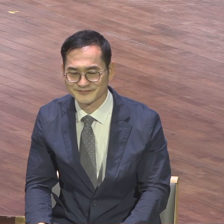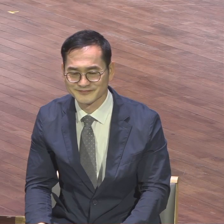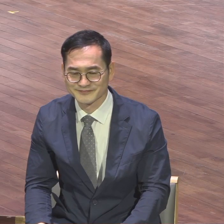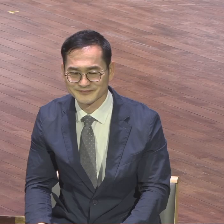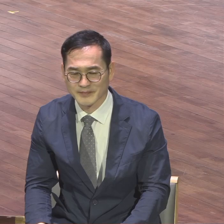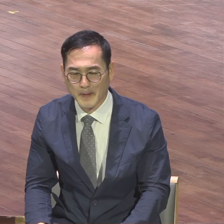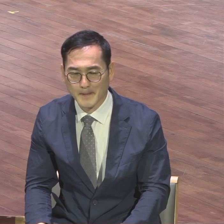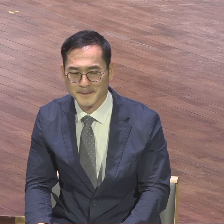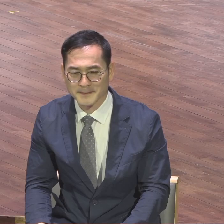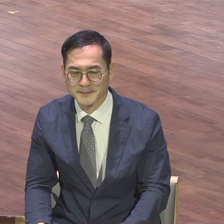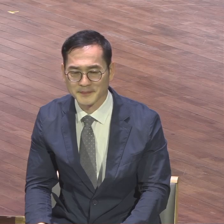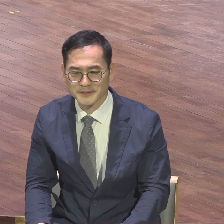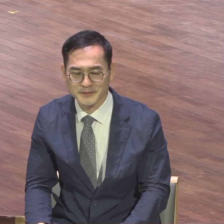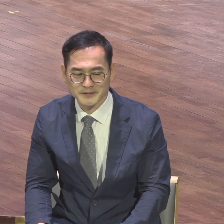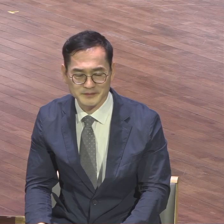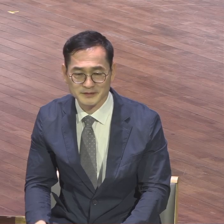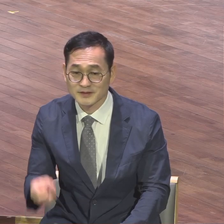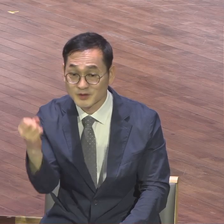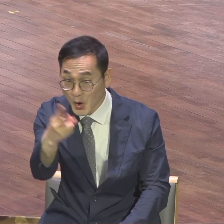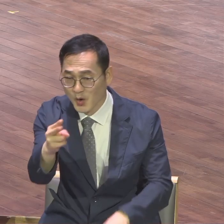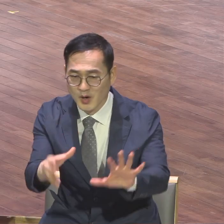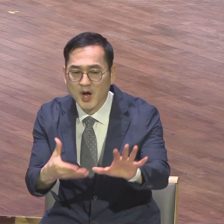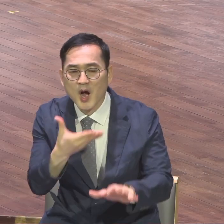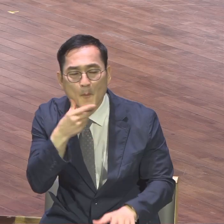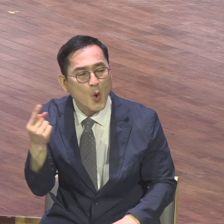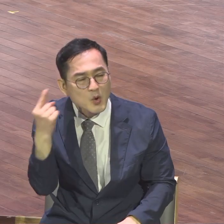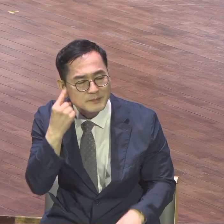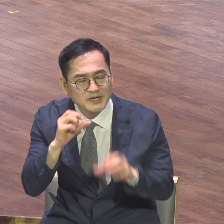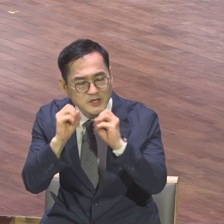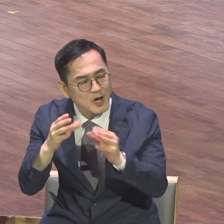다른 분들을 한 번 더 인사합시다. 복음을 전합시다.